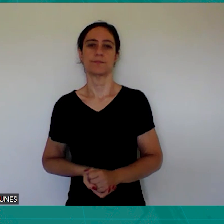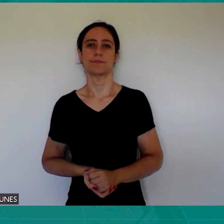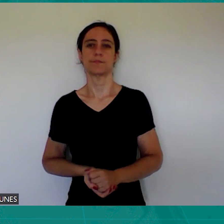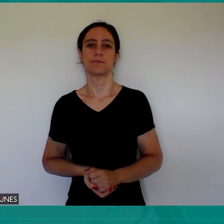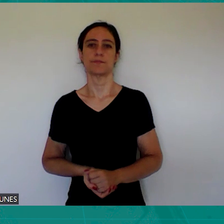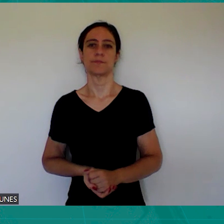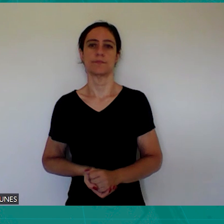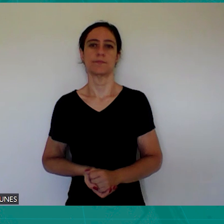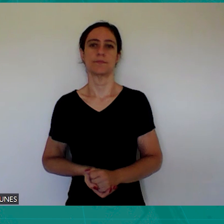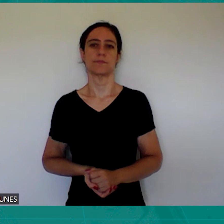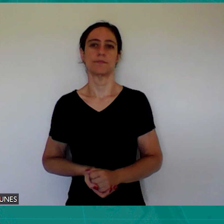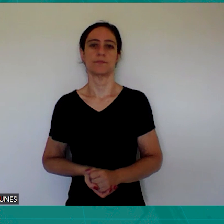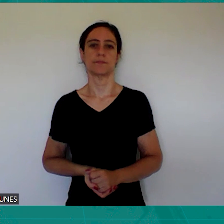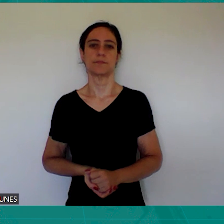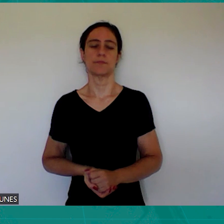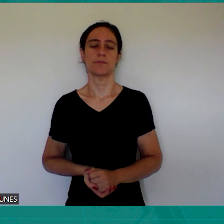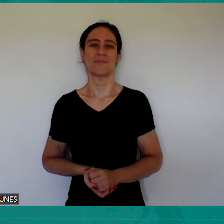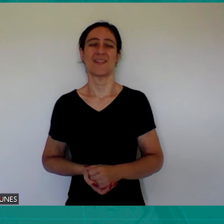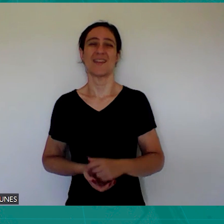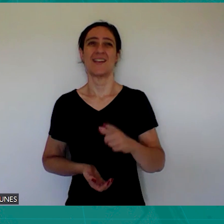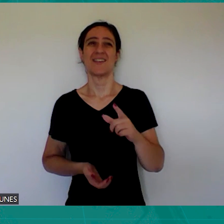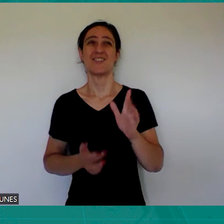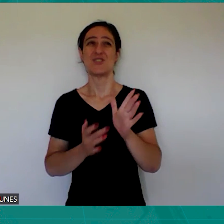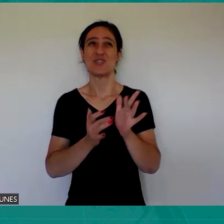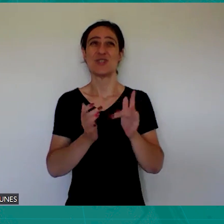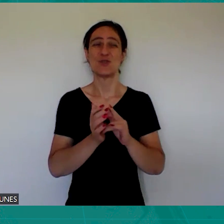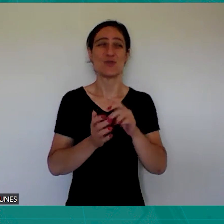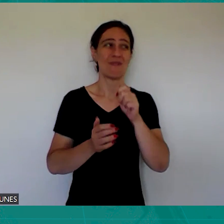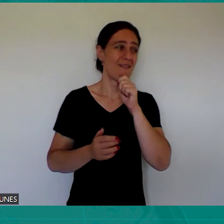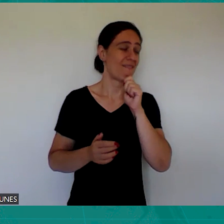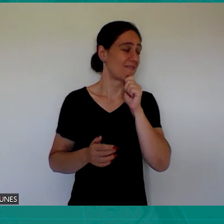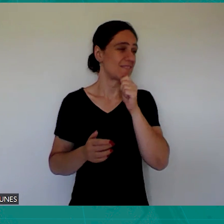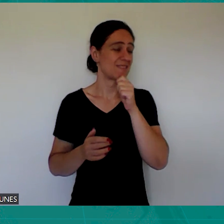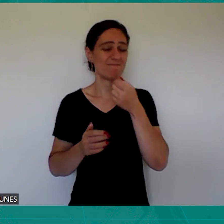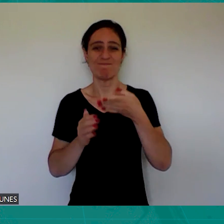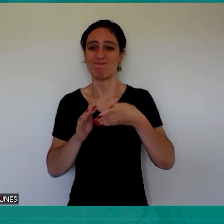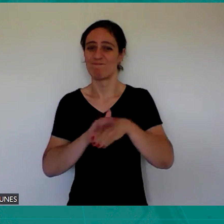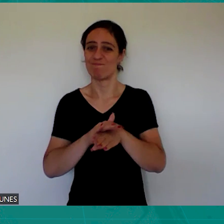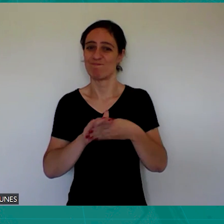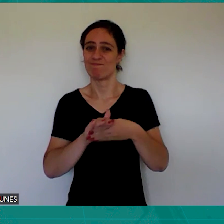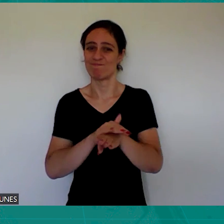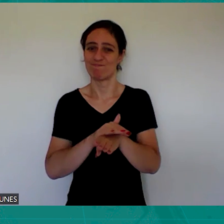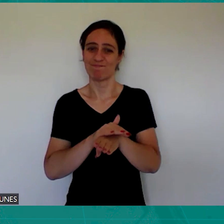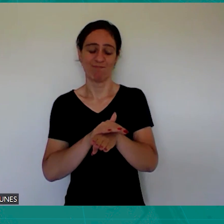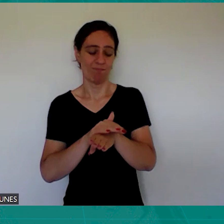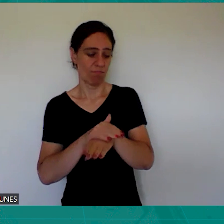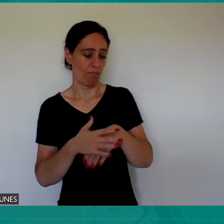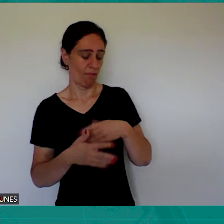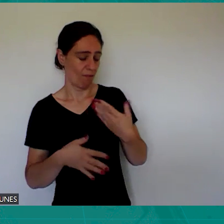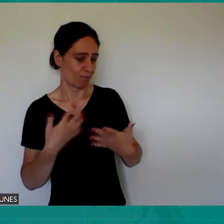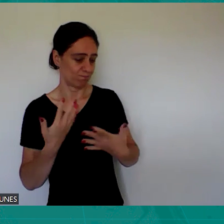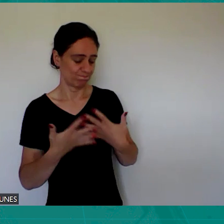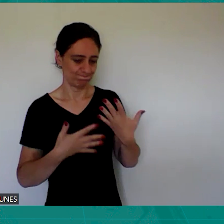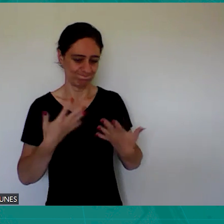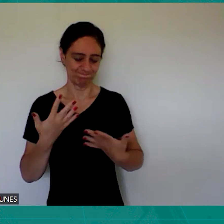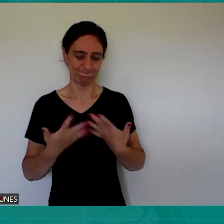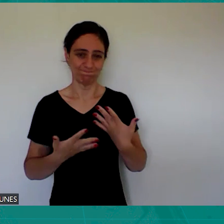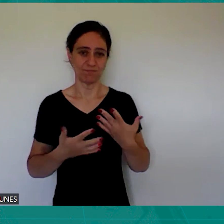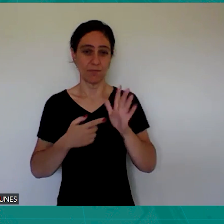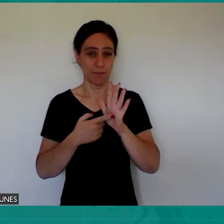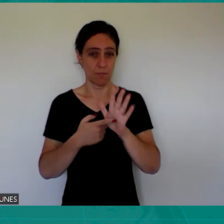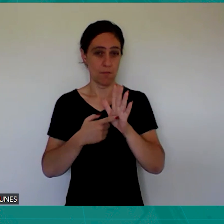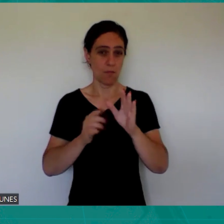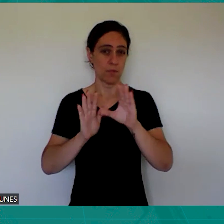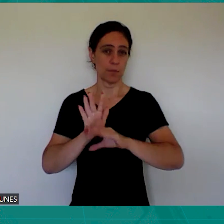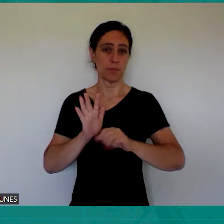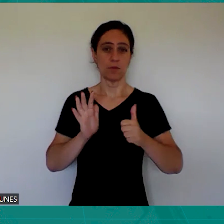uma coisa incomodando a Jesus, E essa coisa incomodando a Jesus está em capítulo 13, versículo